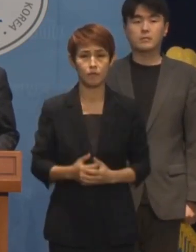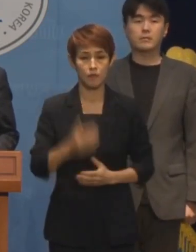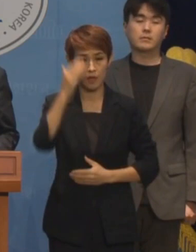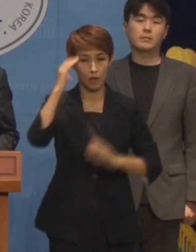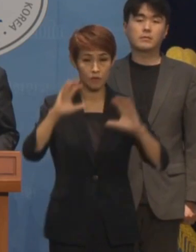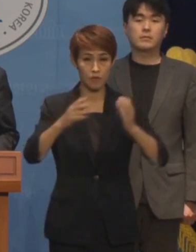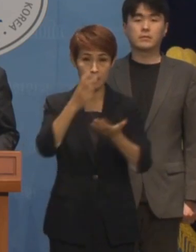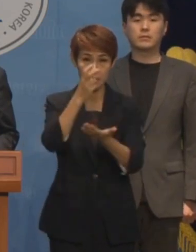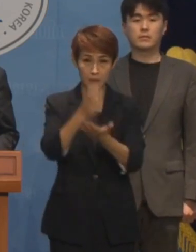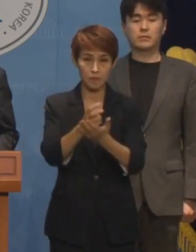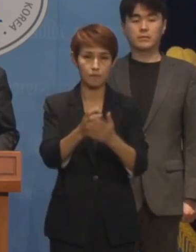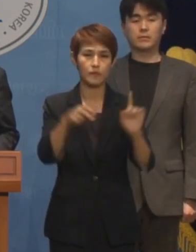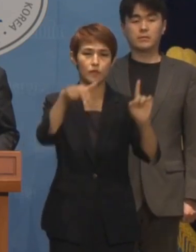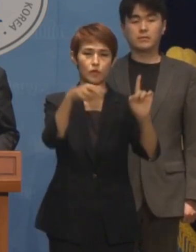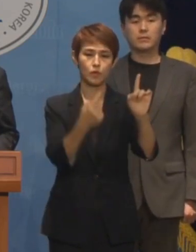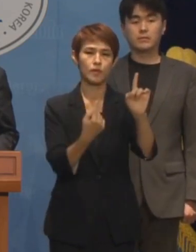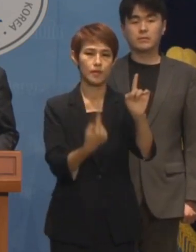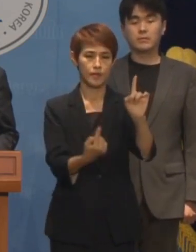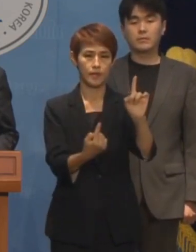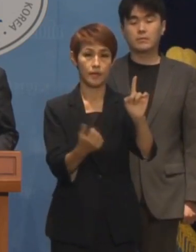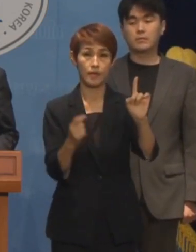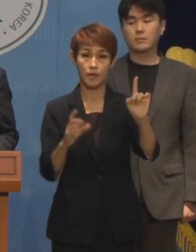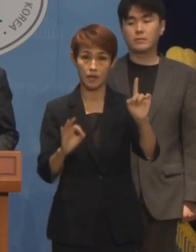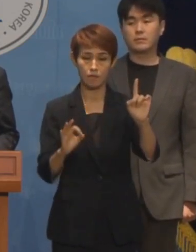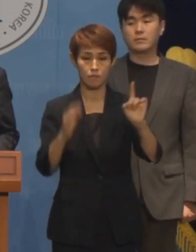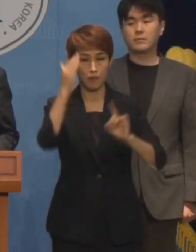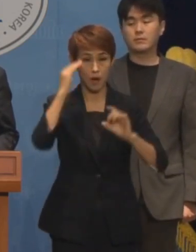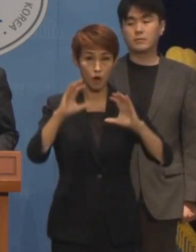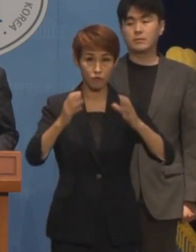헌법 제1조 1항 대한민국은